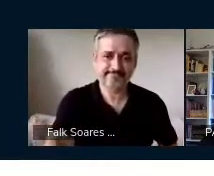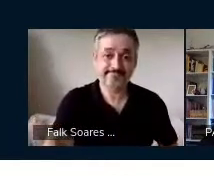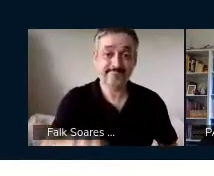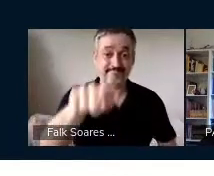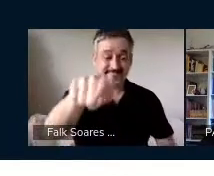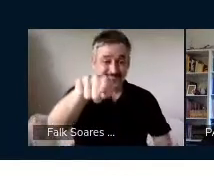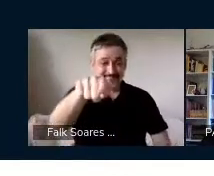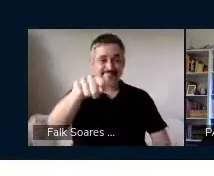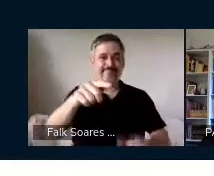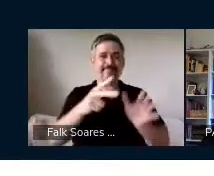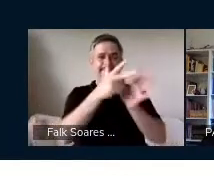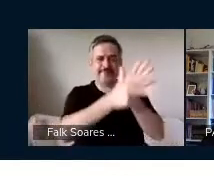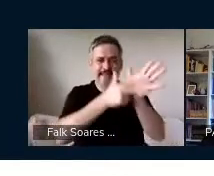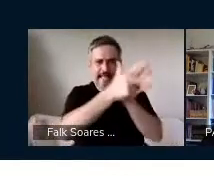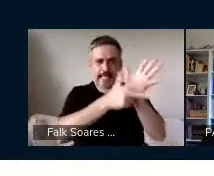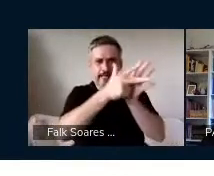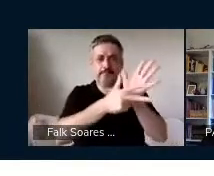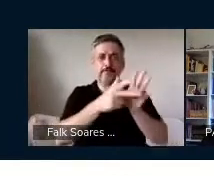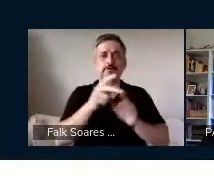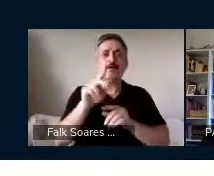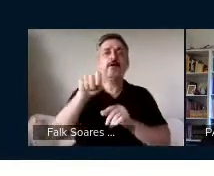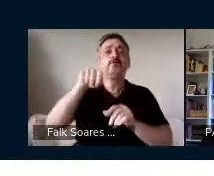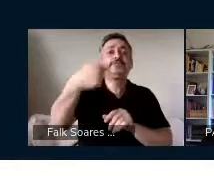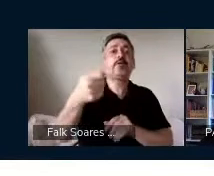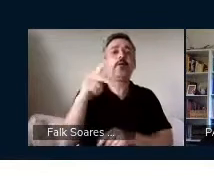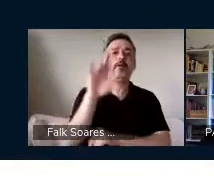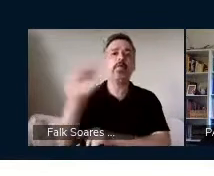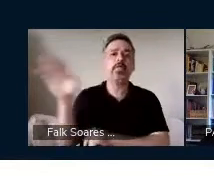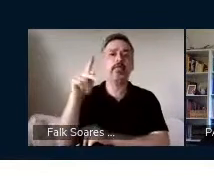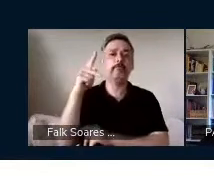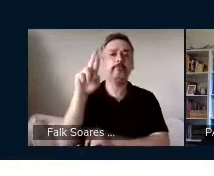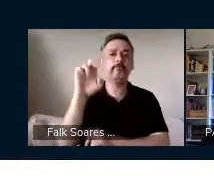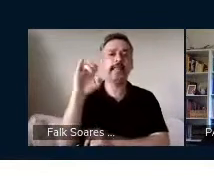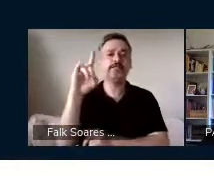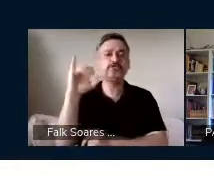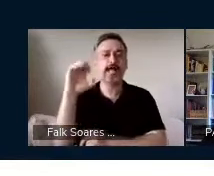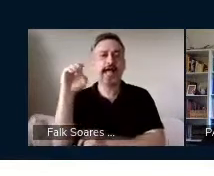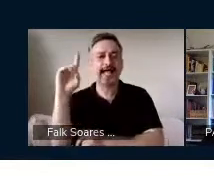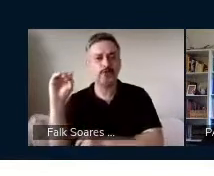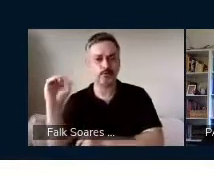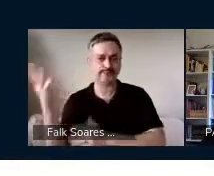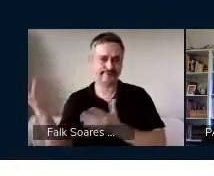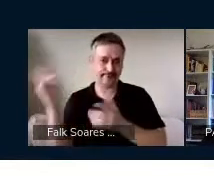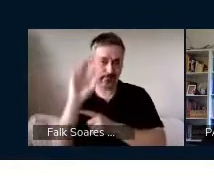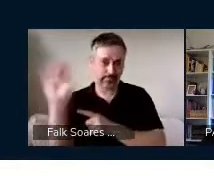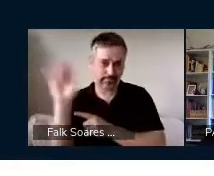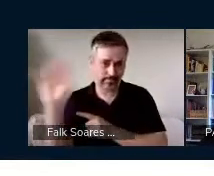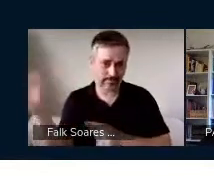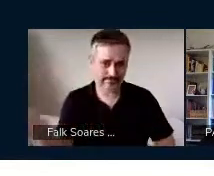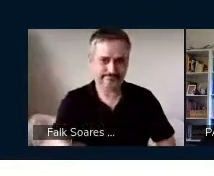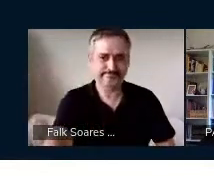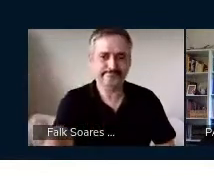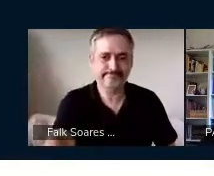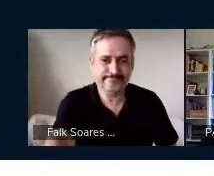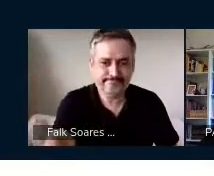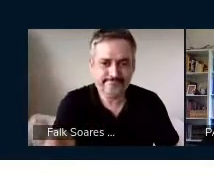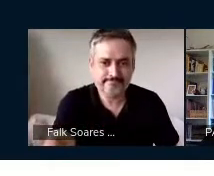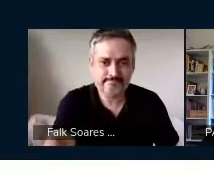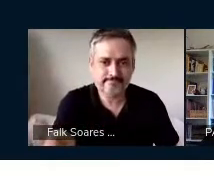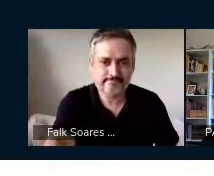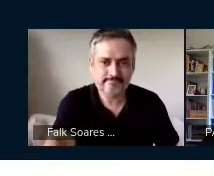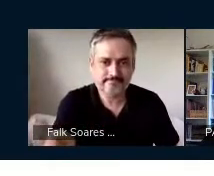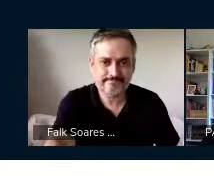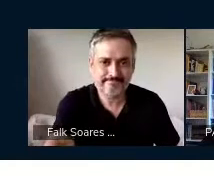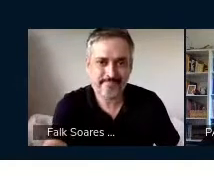o agente. E aqui nós temos também a apresentação do Velibras, que é